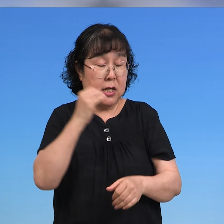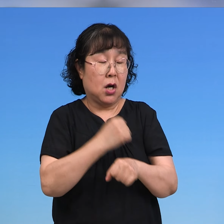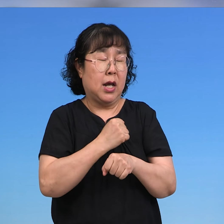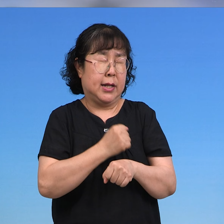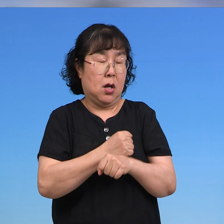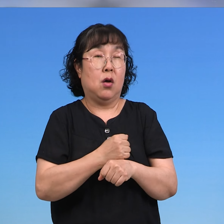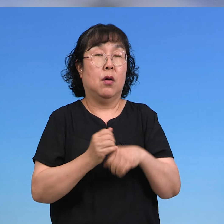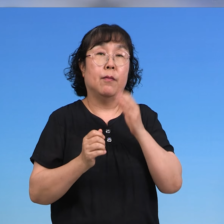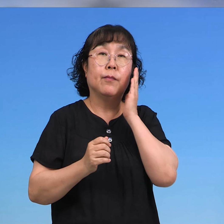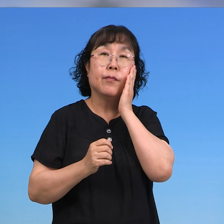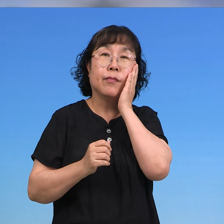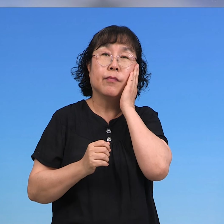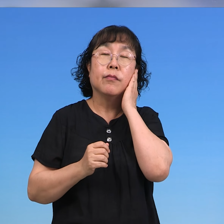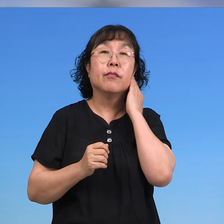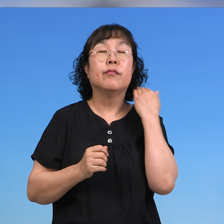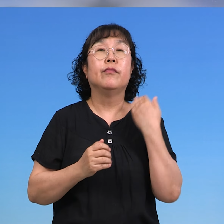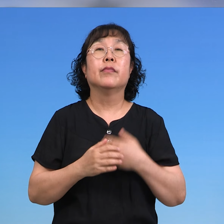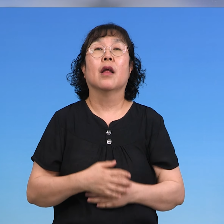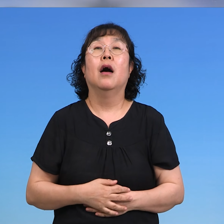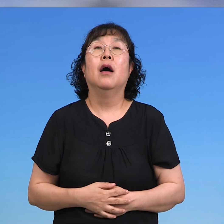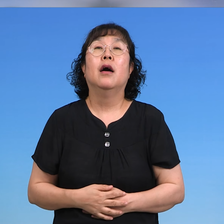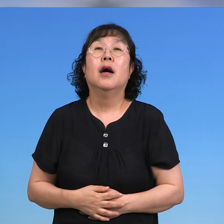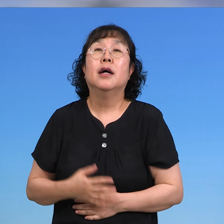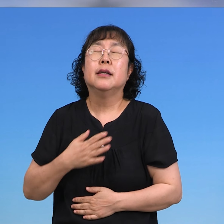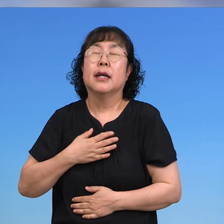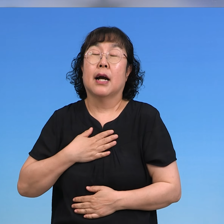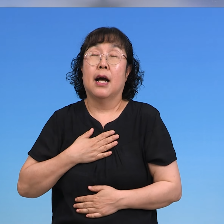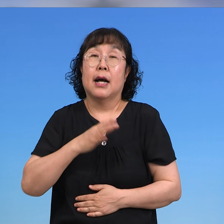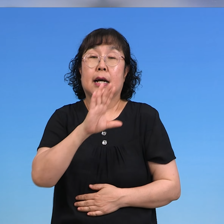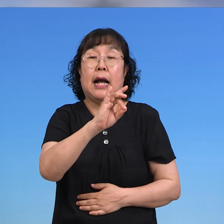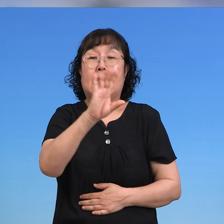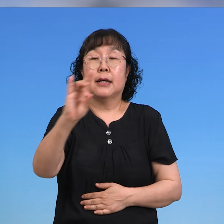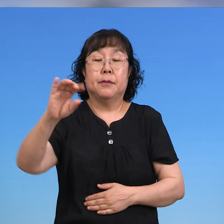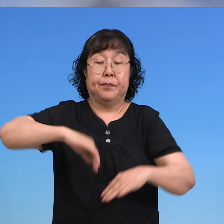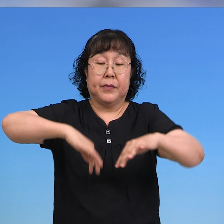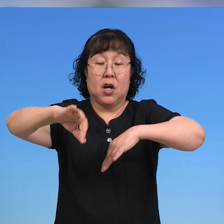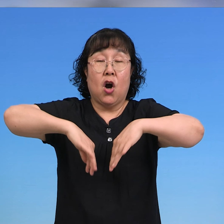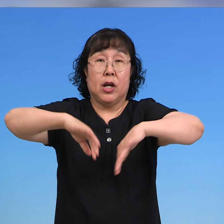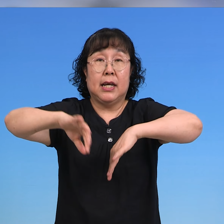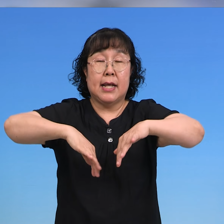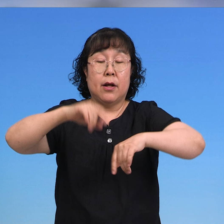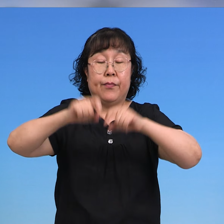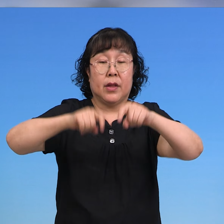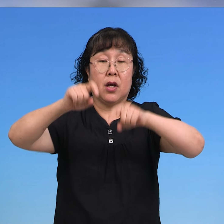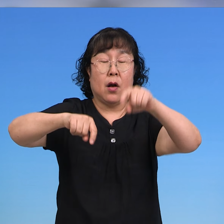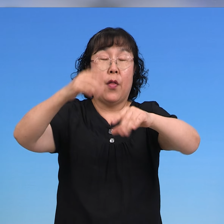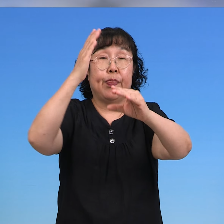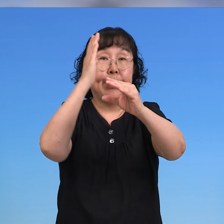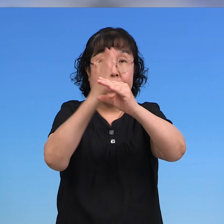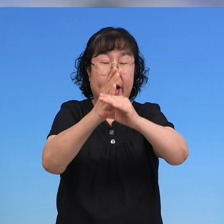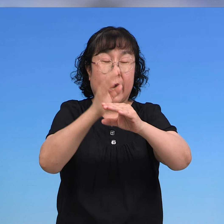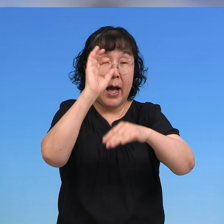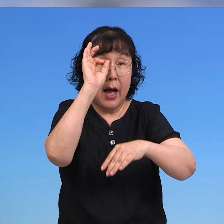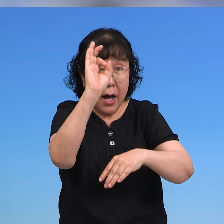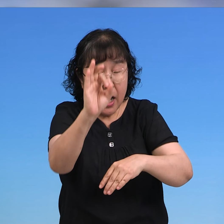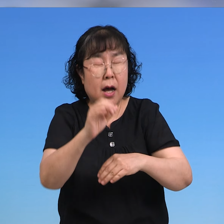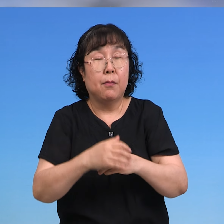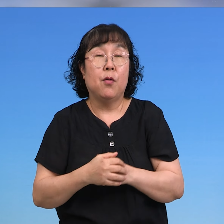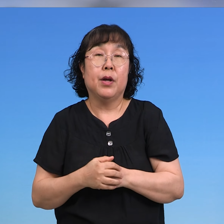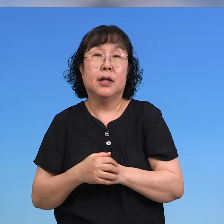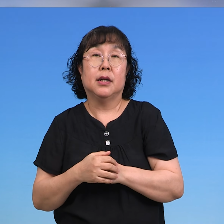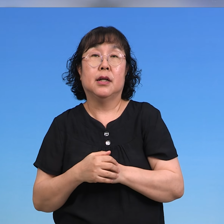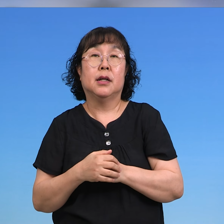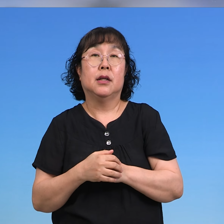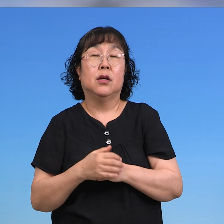간혹 제가 이제 걷다가 보면 우리 교회 성도들을 만나요. 이게 타교회 성도인지 우리 교회 성도인지 금방